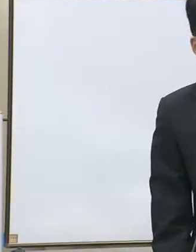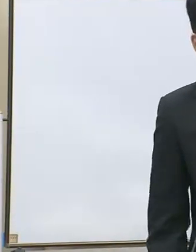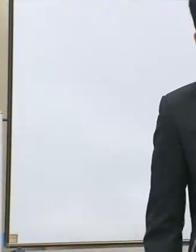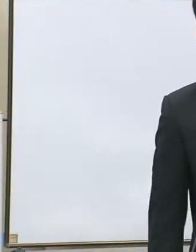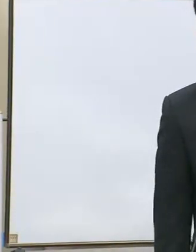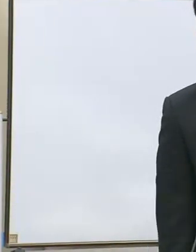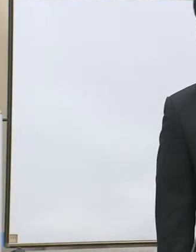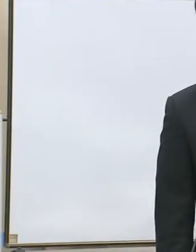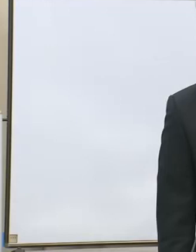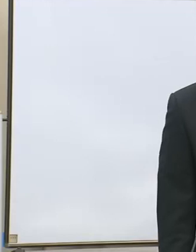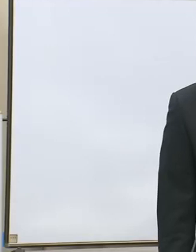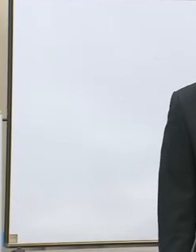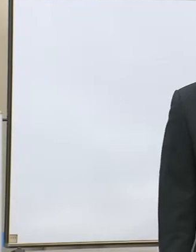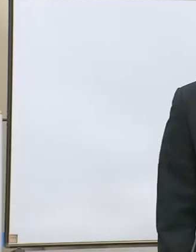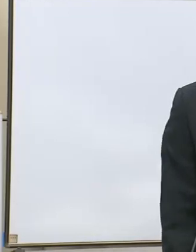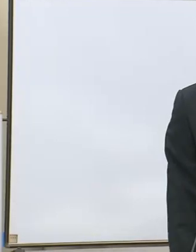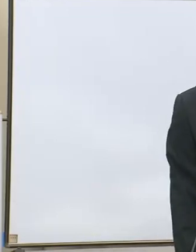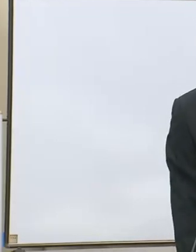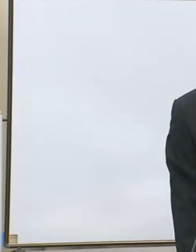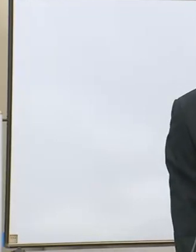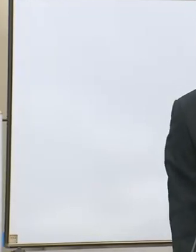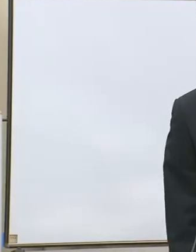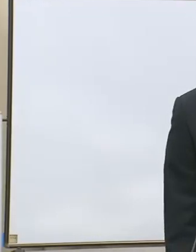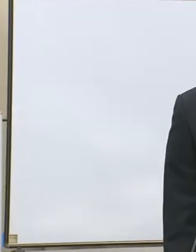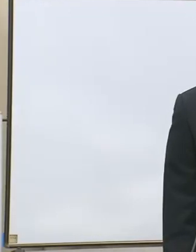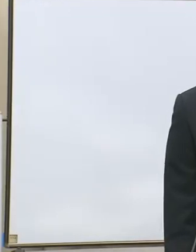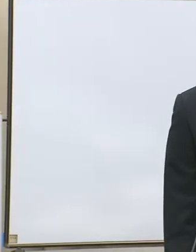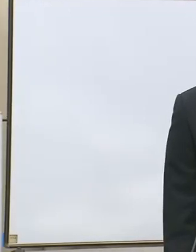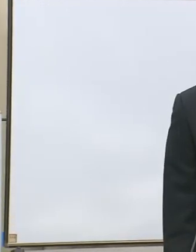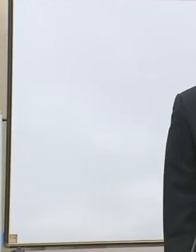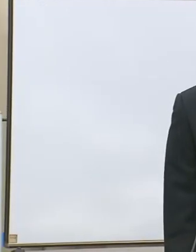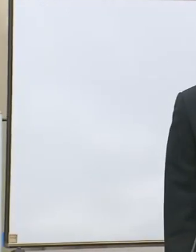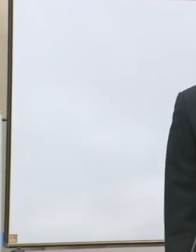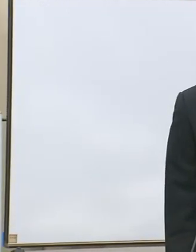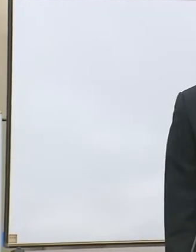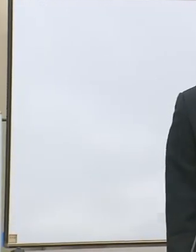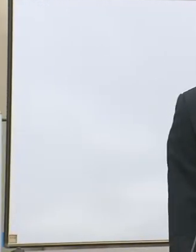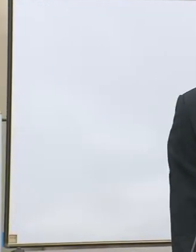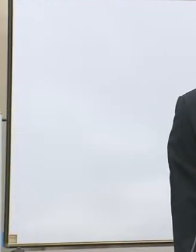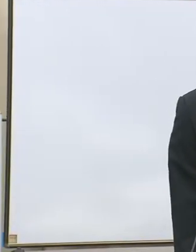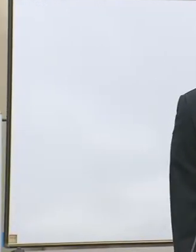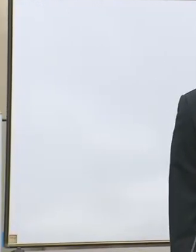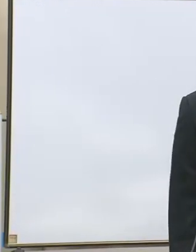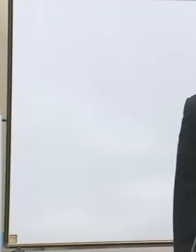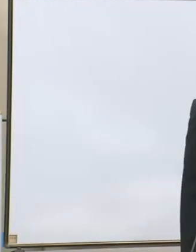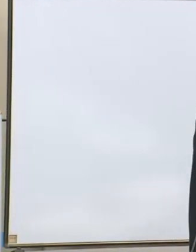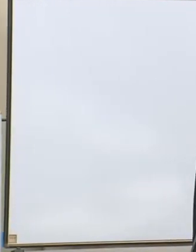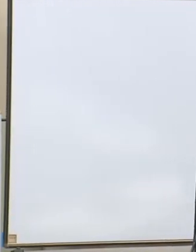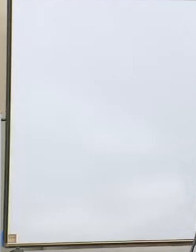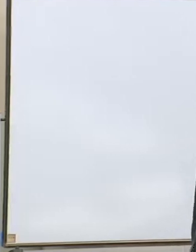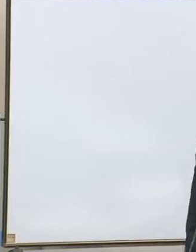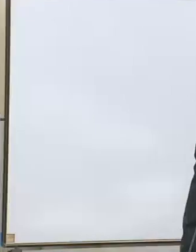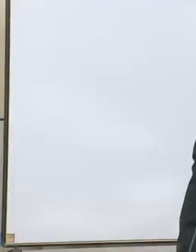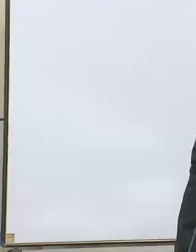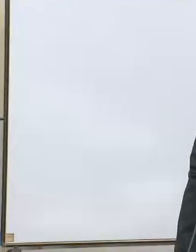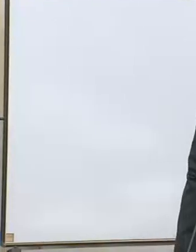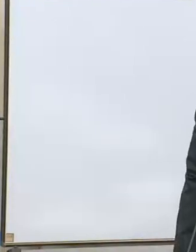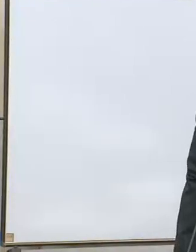き取りはしておりますけれども、その時点では確認していなかった、確認、そういったことではなかったということで。